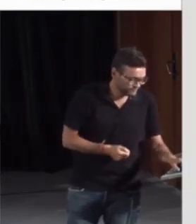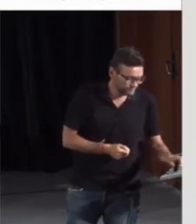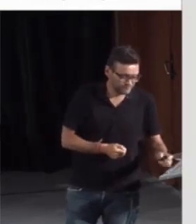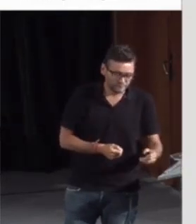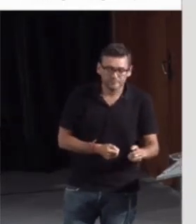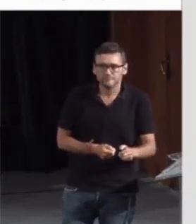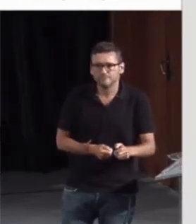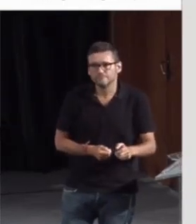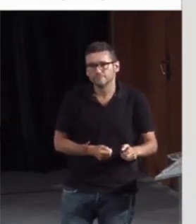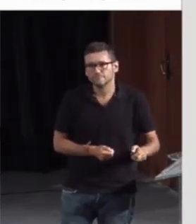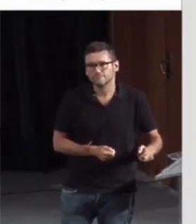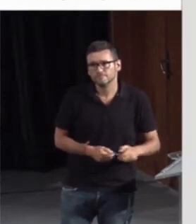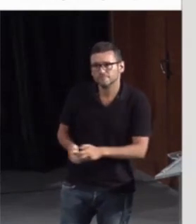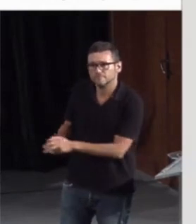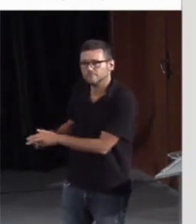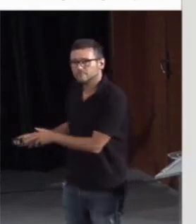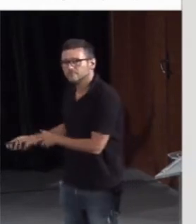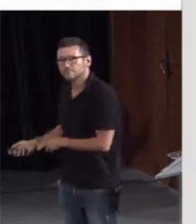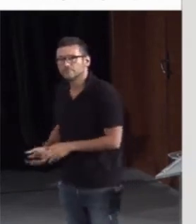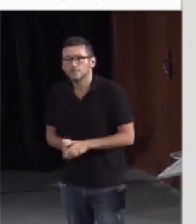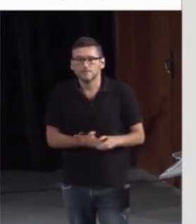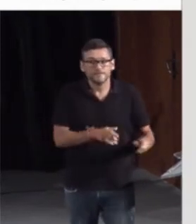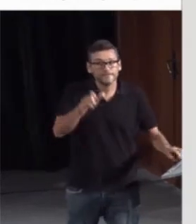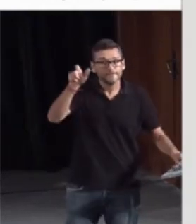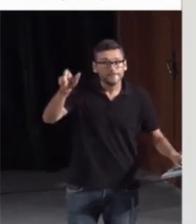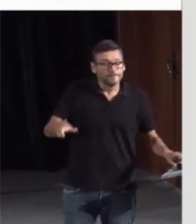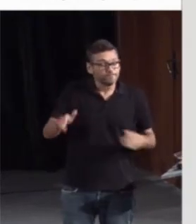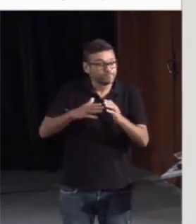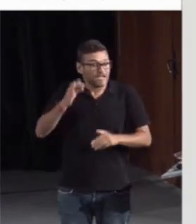la causa, la finalidad, etc.